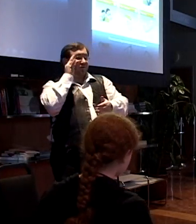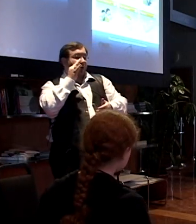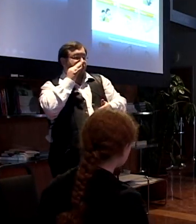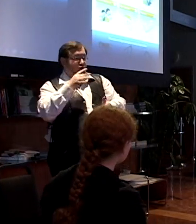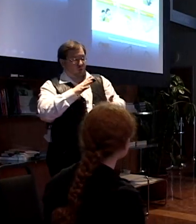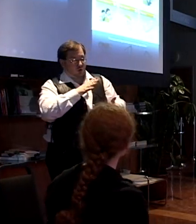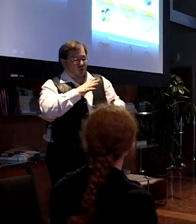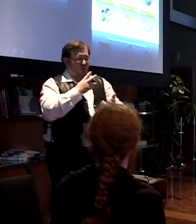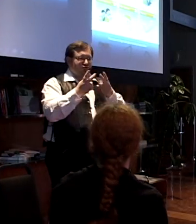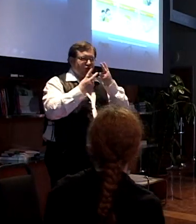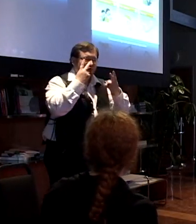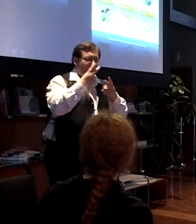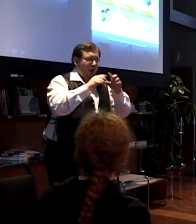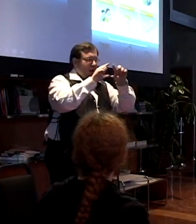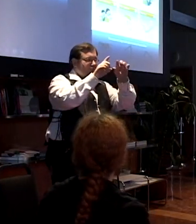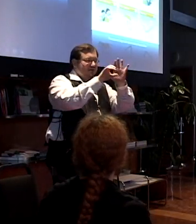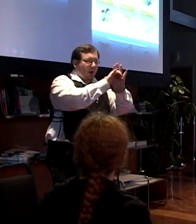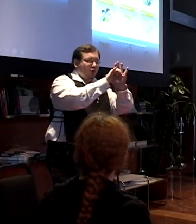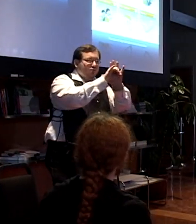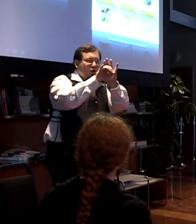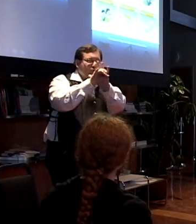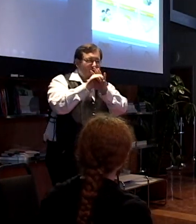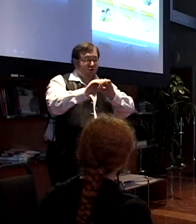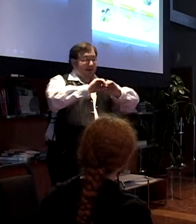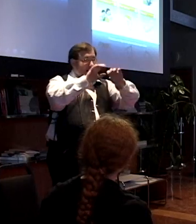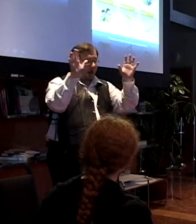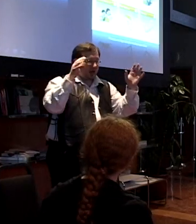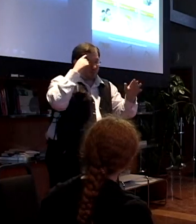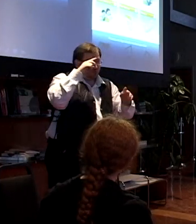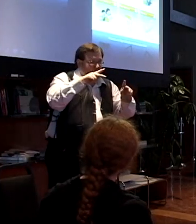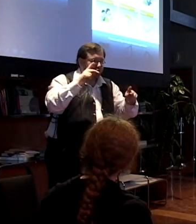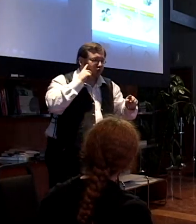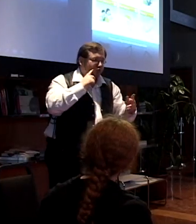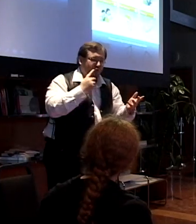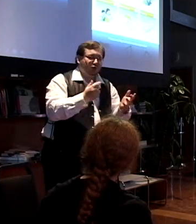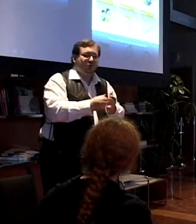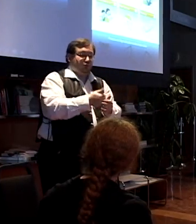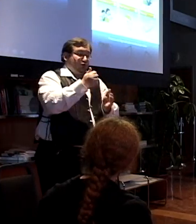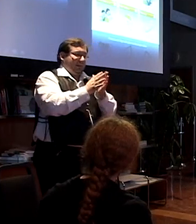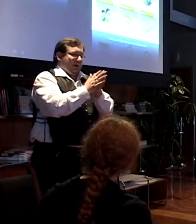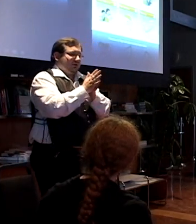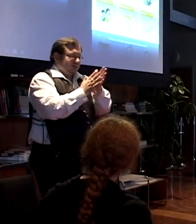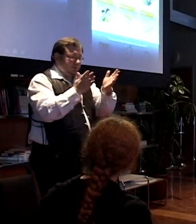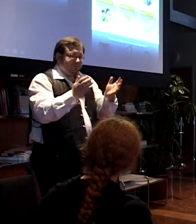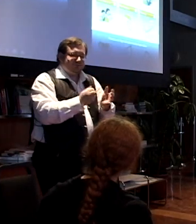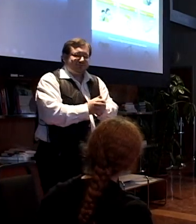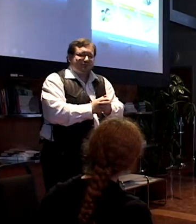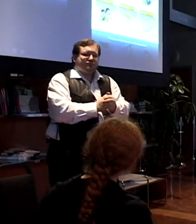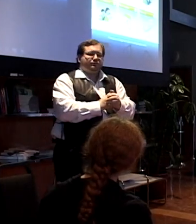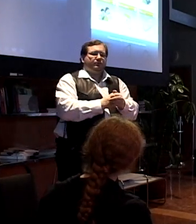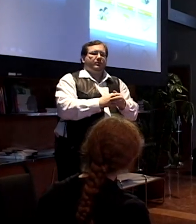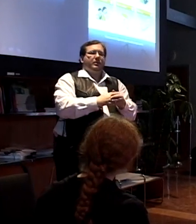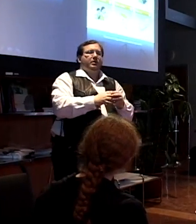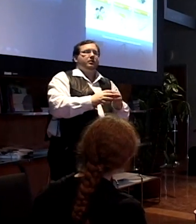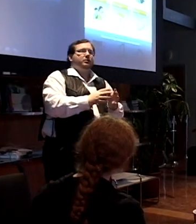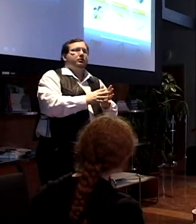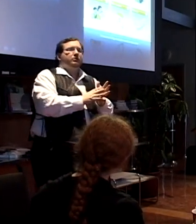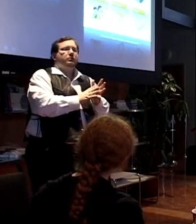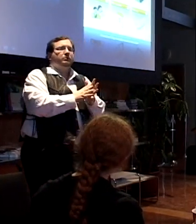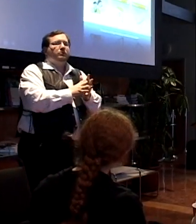qui est très présent dans la communauté. Imaginez avoir des problèmes en lecture, vous présenter devant Facebook, on imagine. Ce qu'on a bâti, c'est une